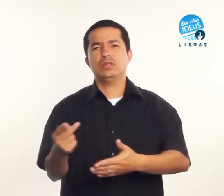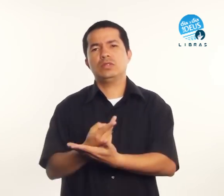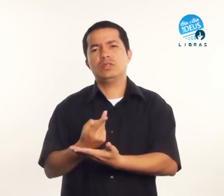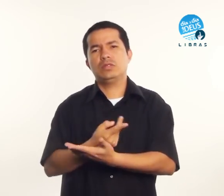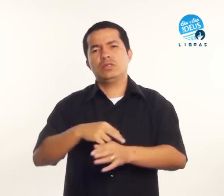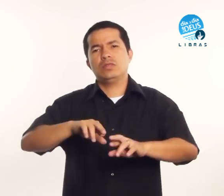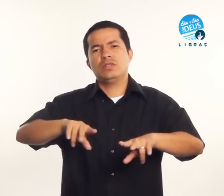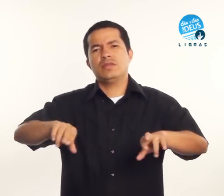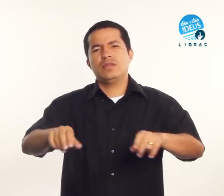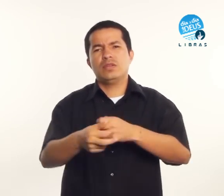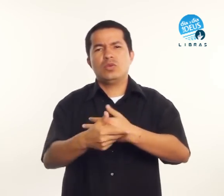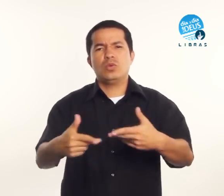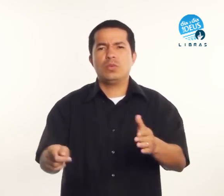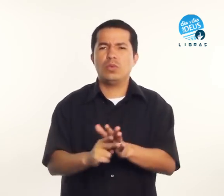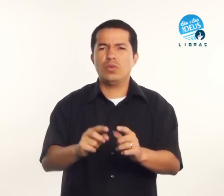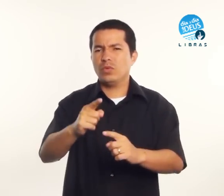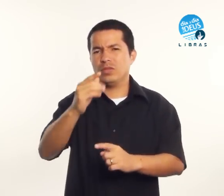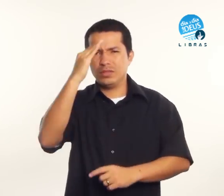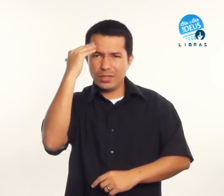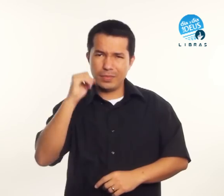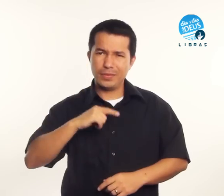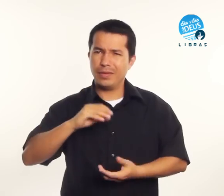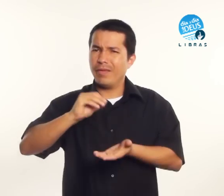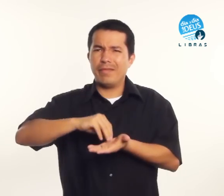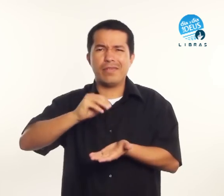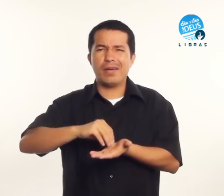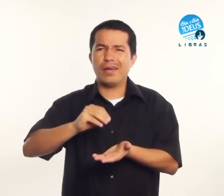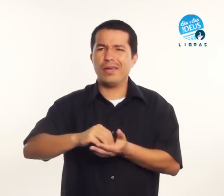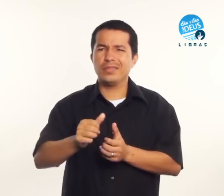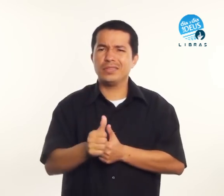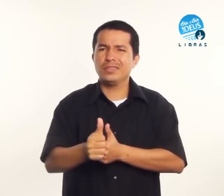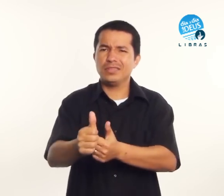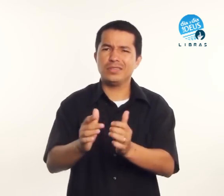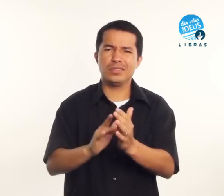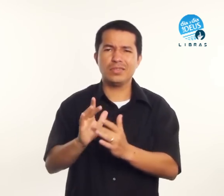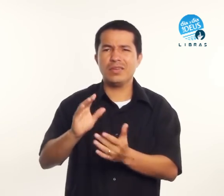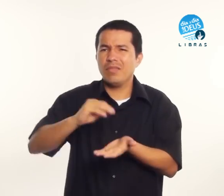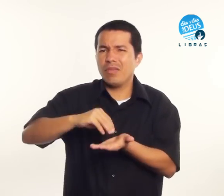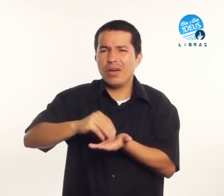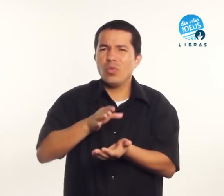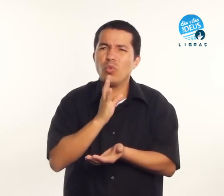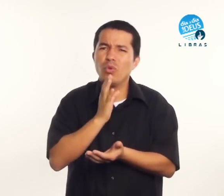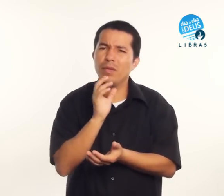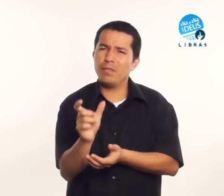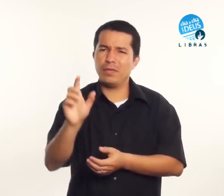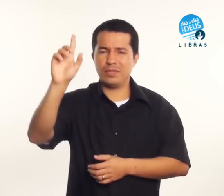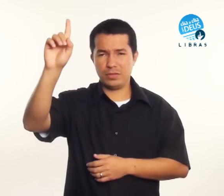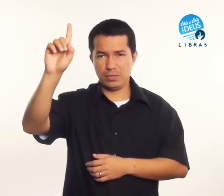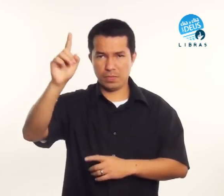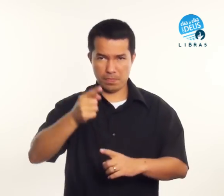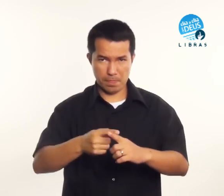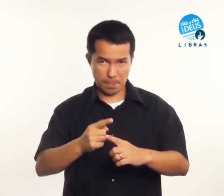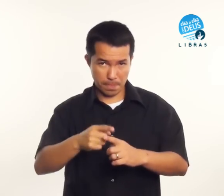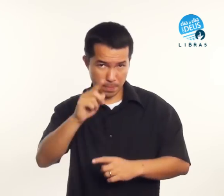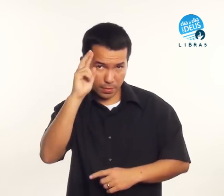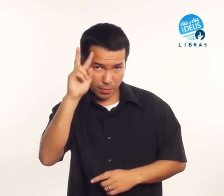caminho largo. Por isso Jesus disse no Sermão da Montanha que a gente tinha que escolher, ou a gente caminha no caminho